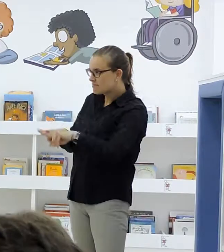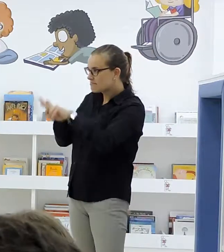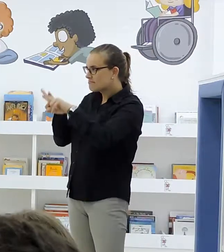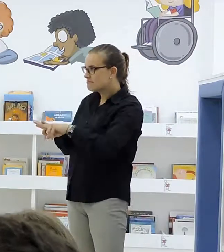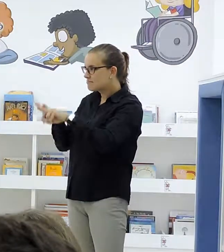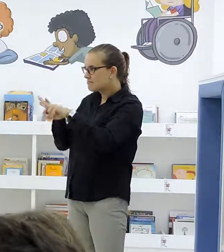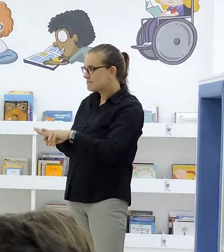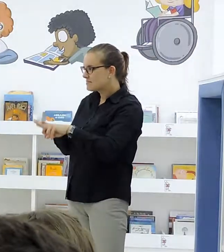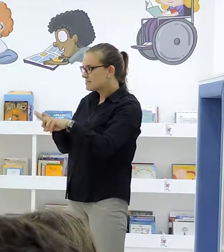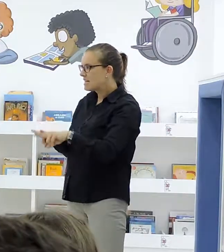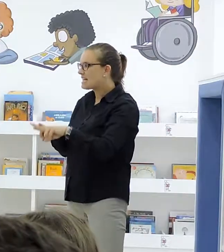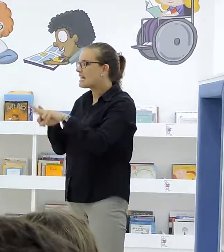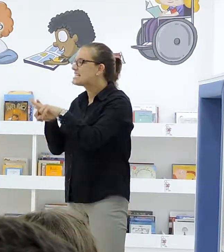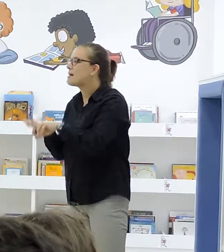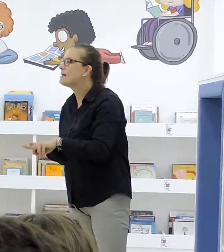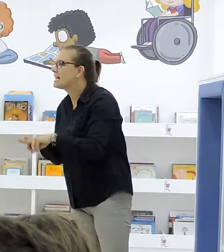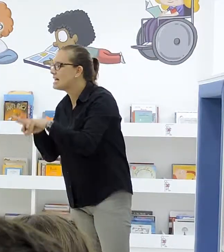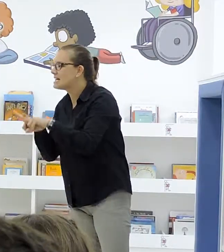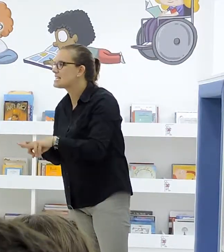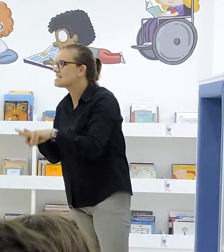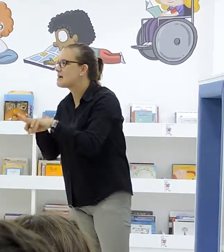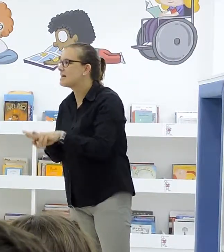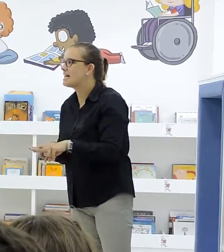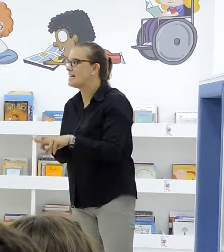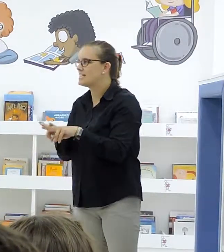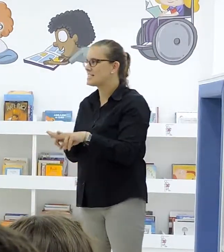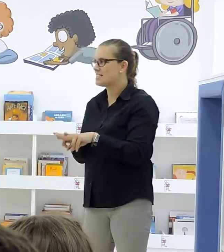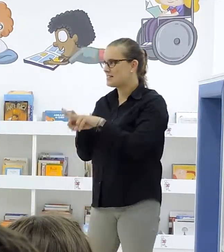Pero... No digo si las puedes examinar.